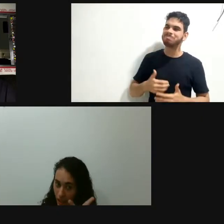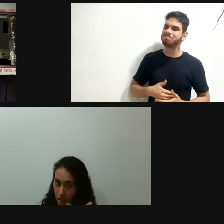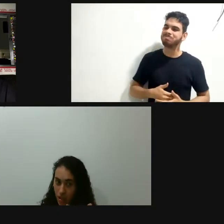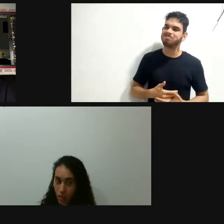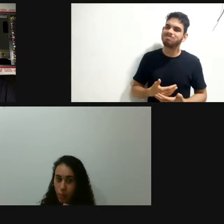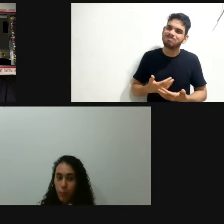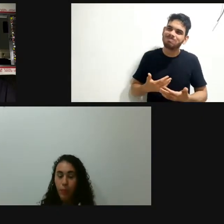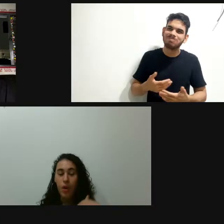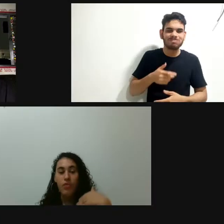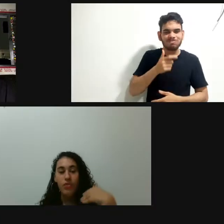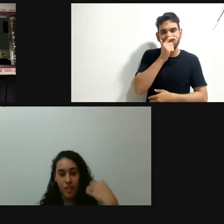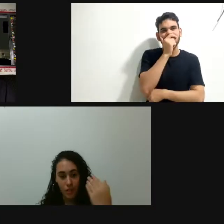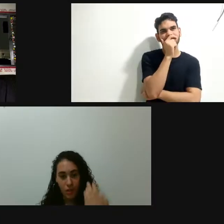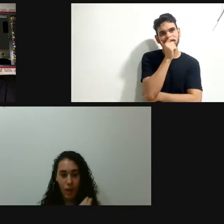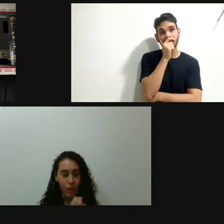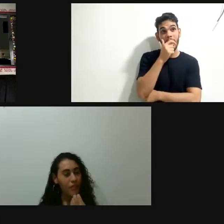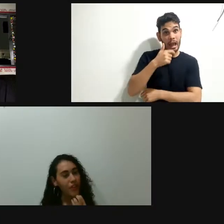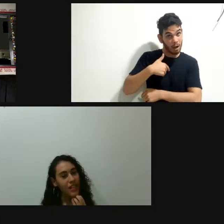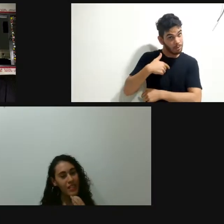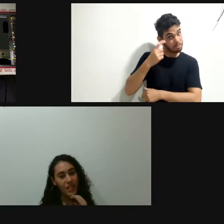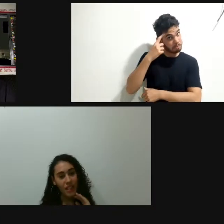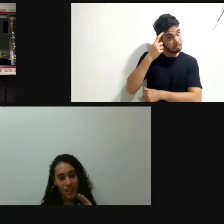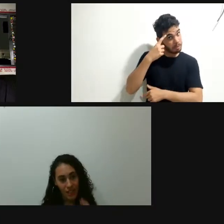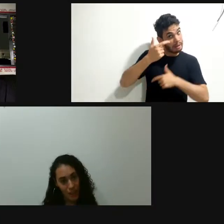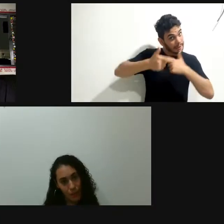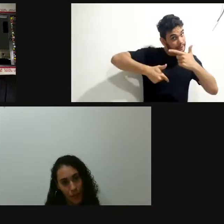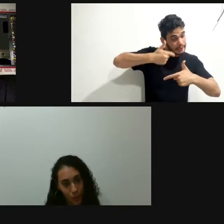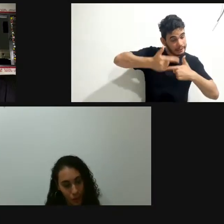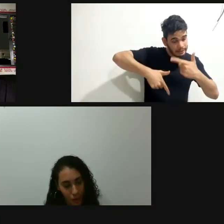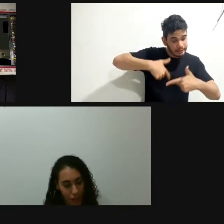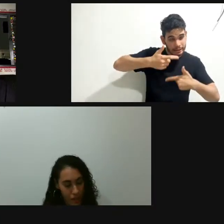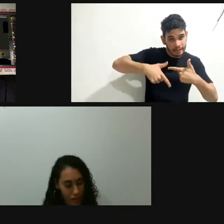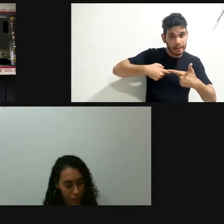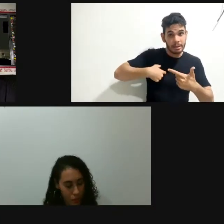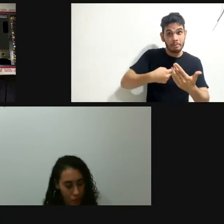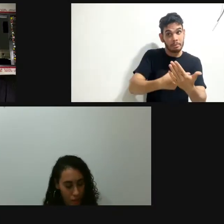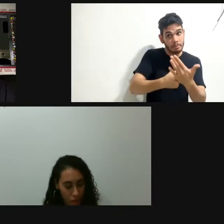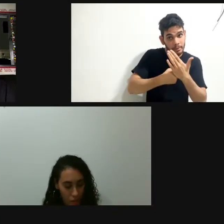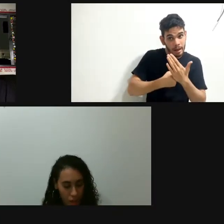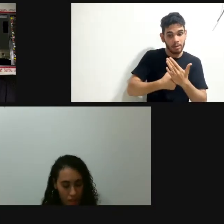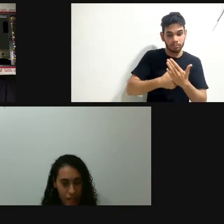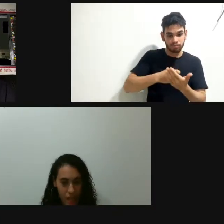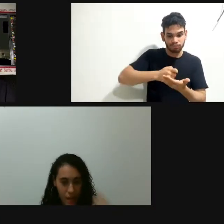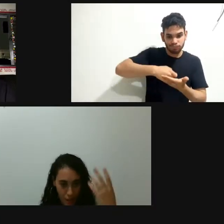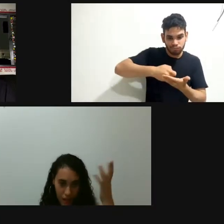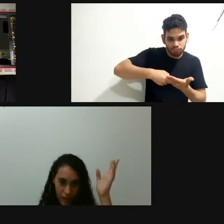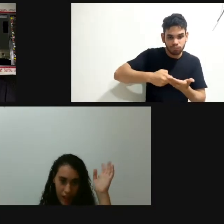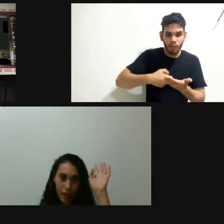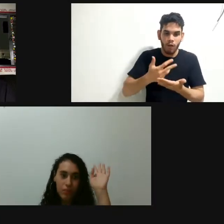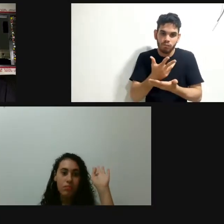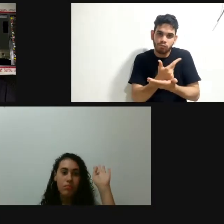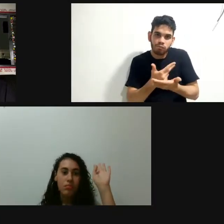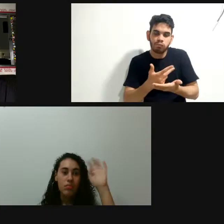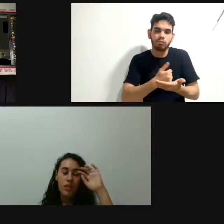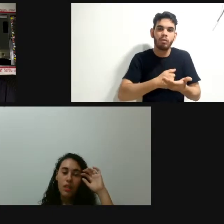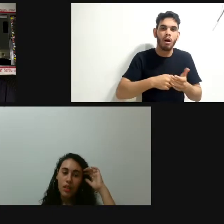Em questão profissional, que facilitaria se eu fosse em ser